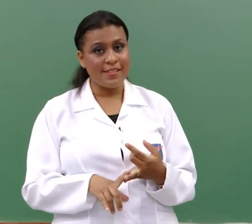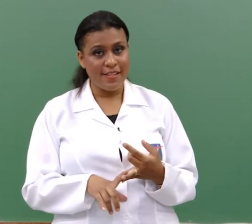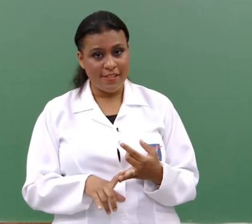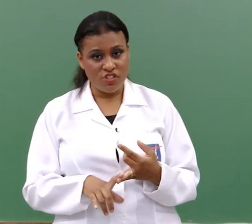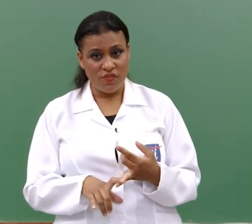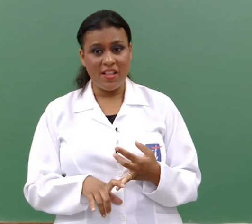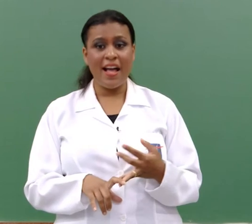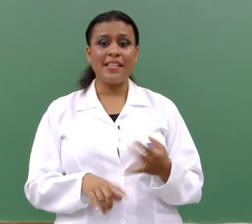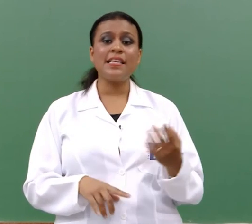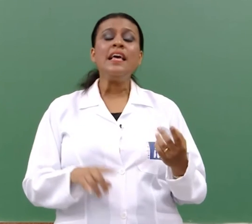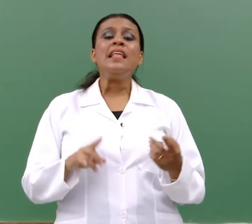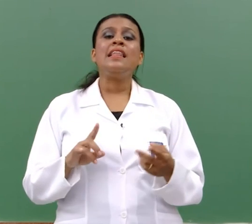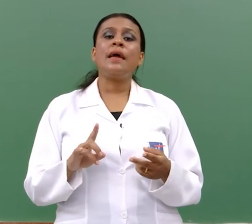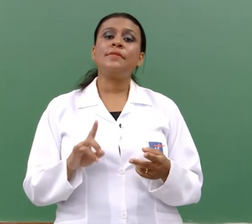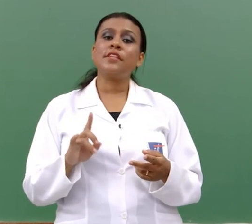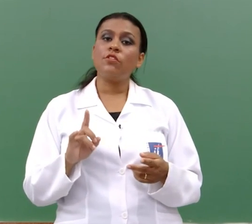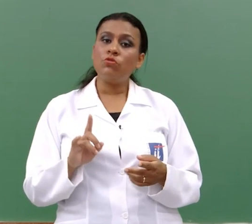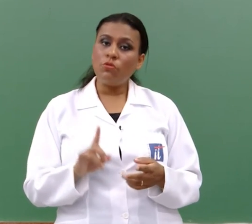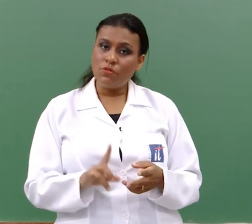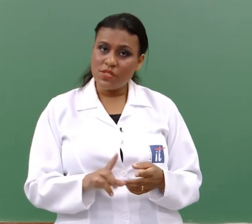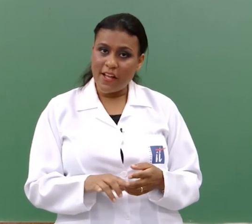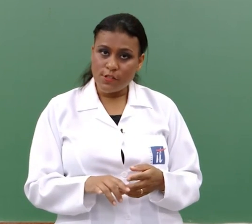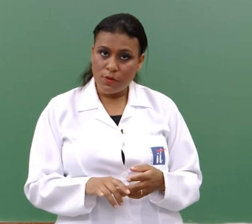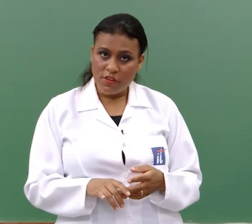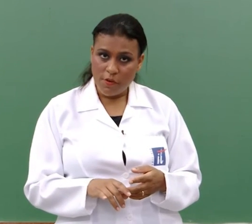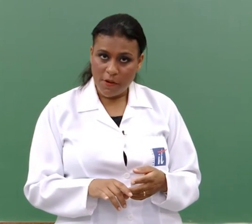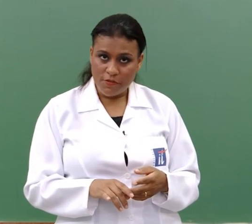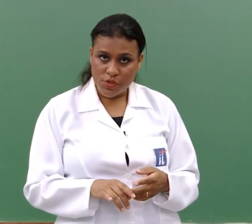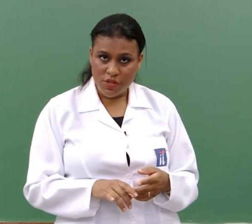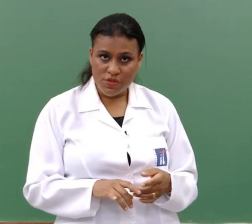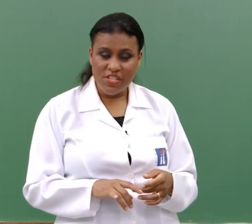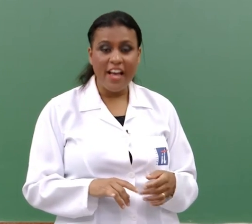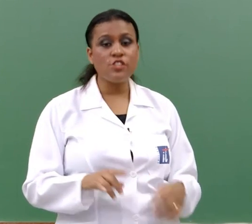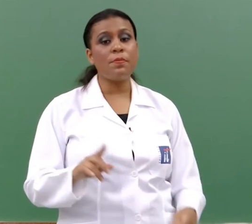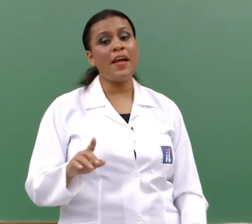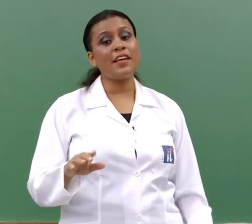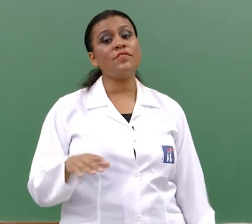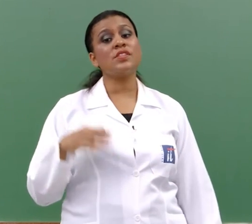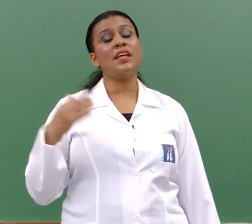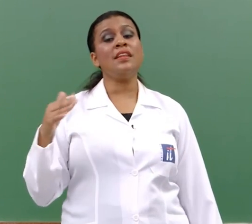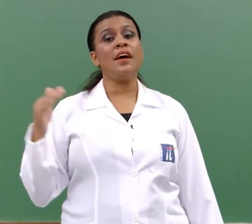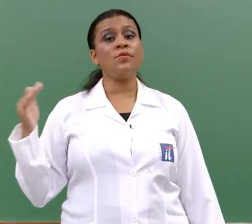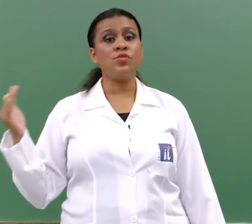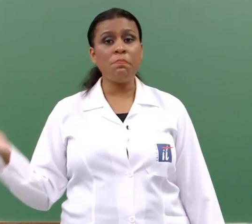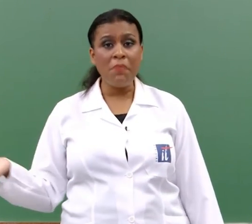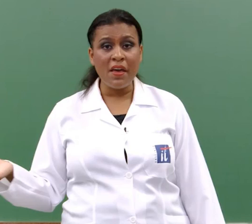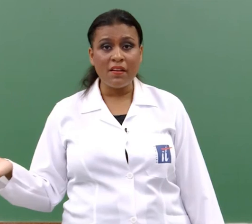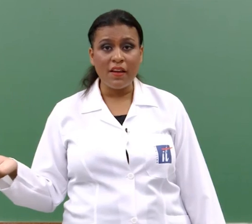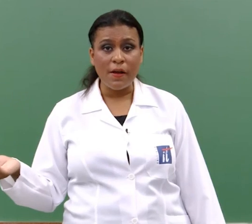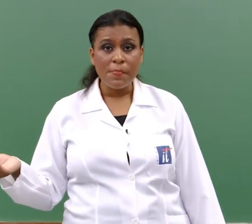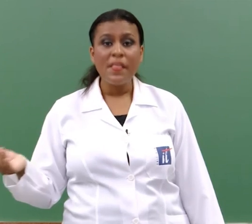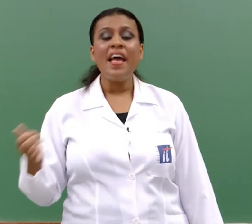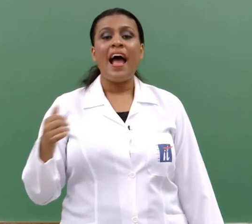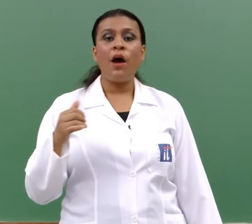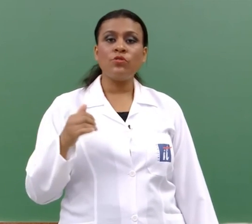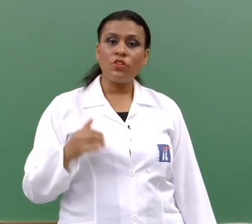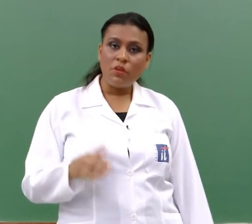das atividades, lembre-se que tudo está disponível para você no site para que você não se perca. A